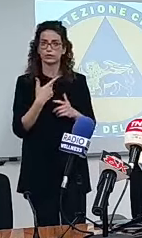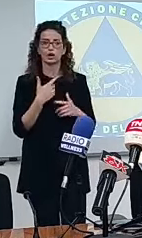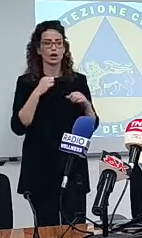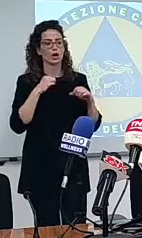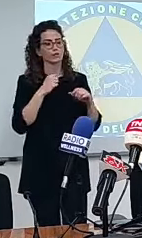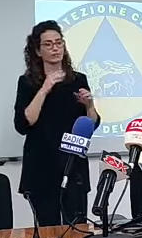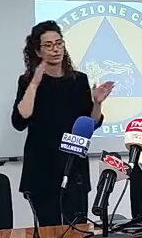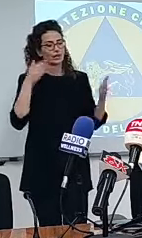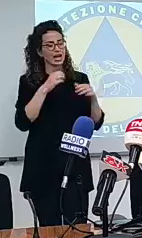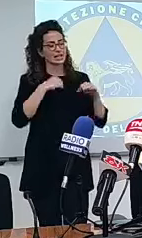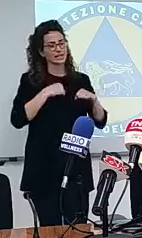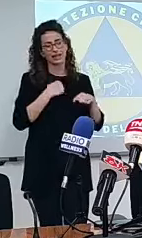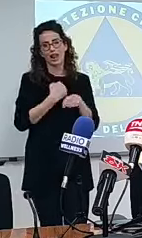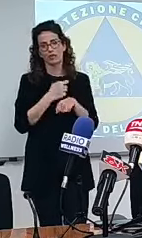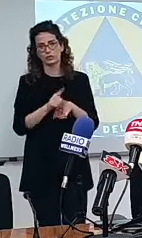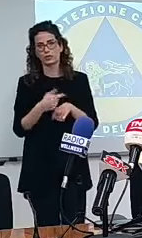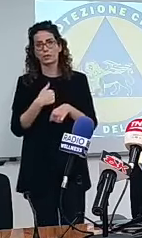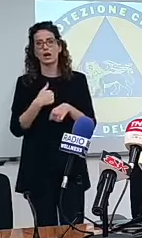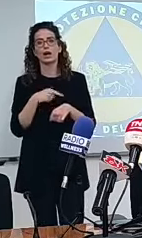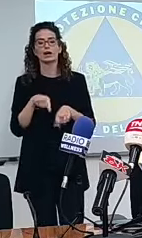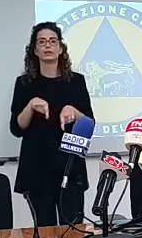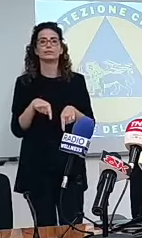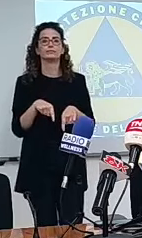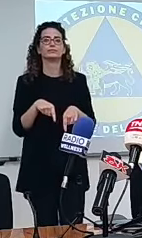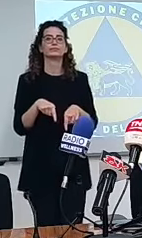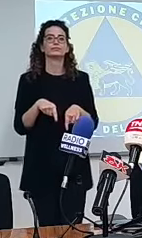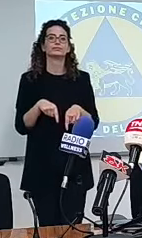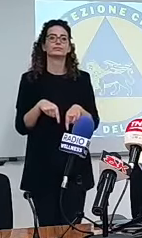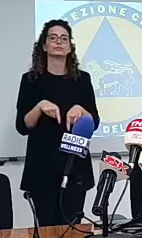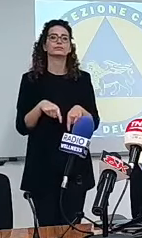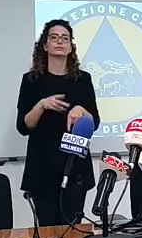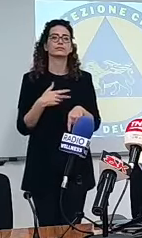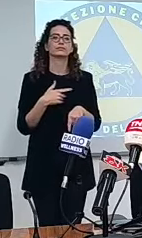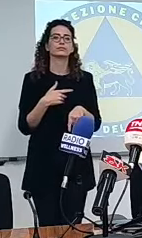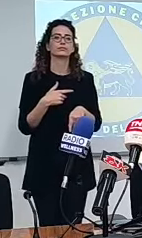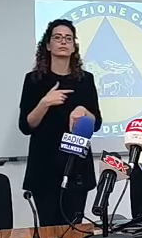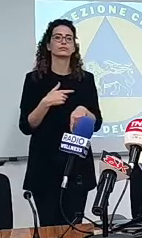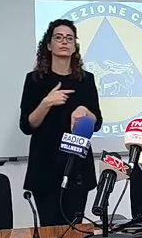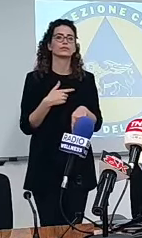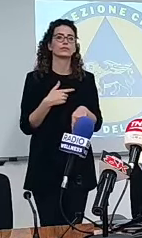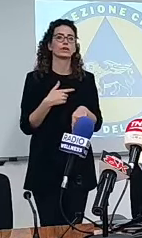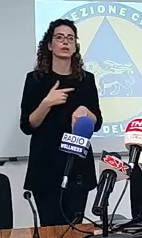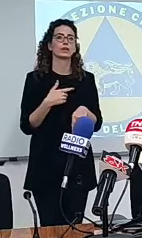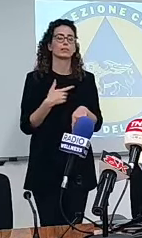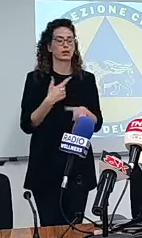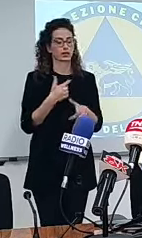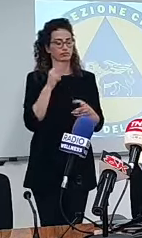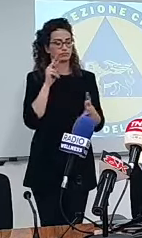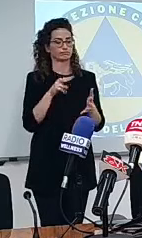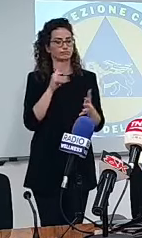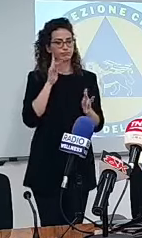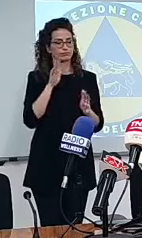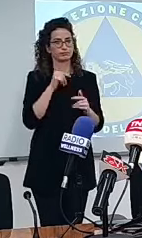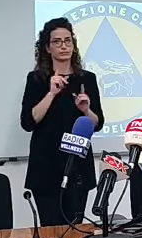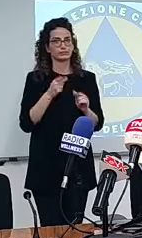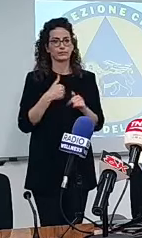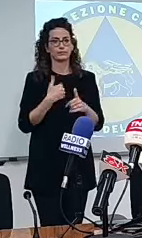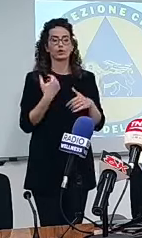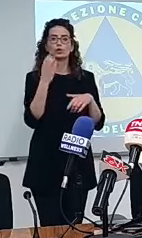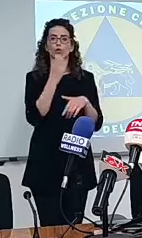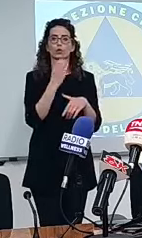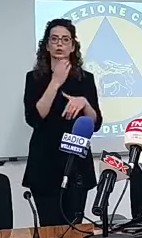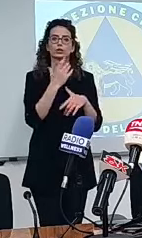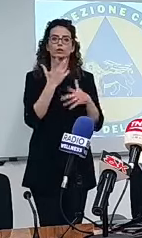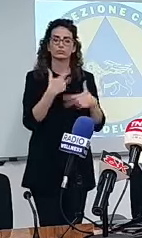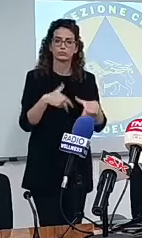lavoro, però la Nuova Venezia oggi pubblica un dato che invita a riflettere. Allora, il turismo si sta rimettendo in moto, gli